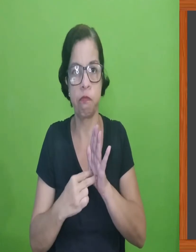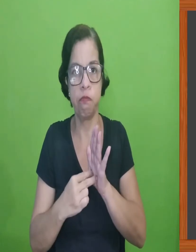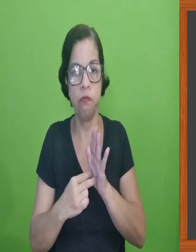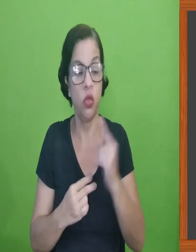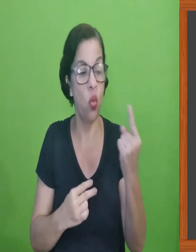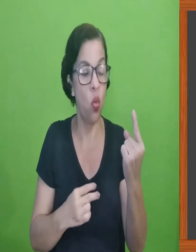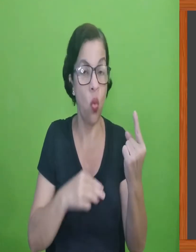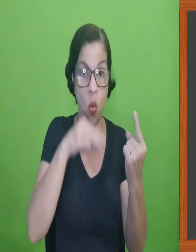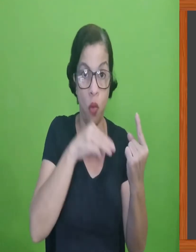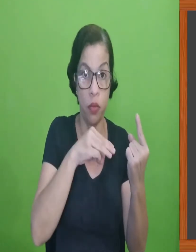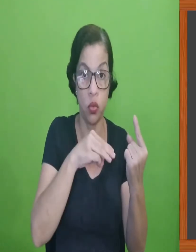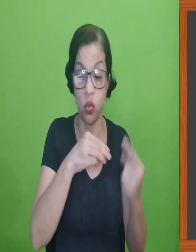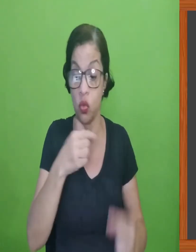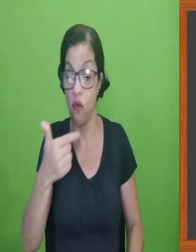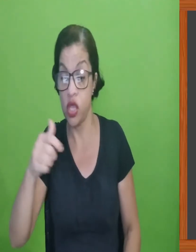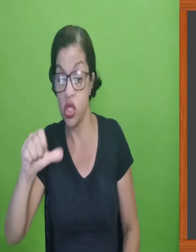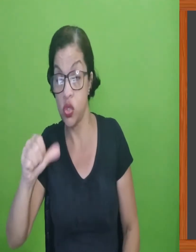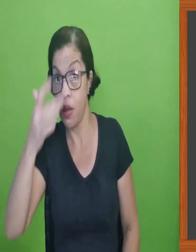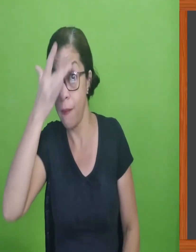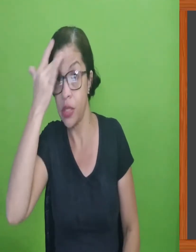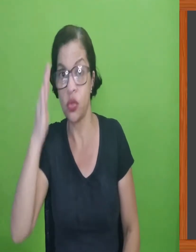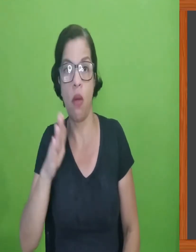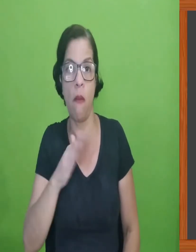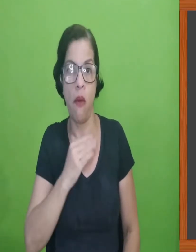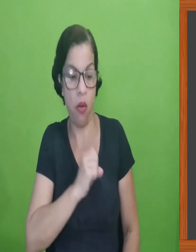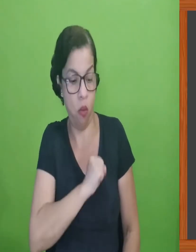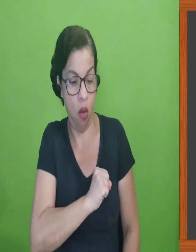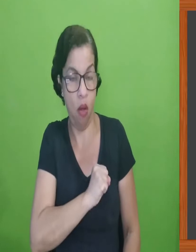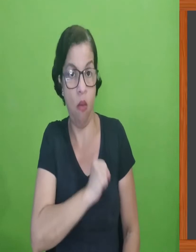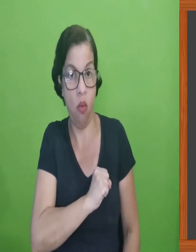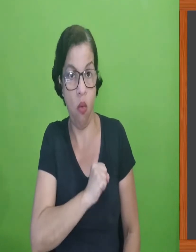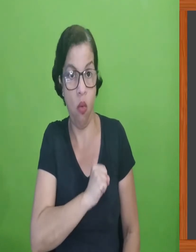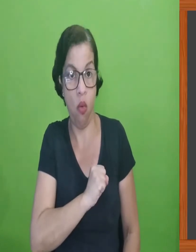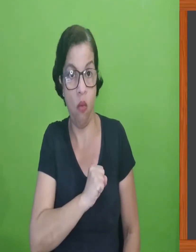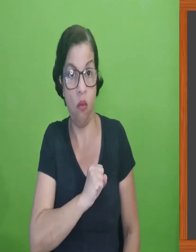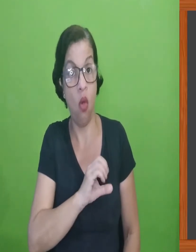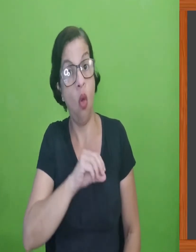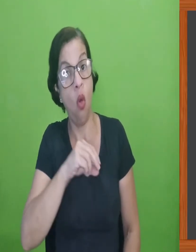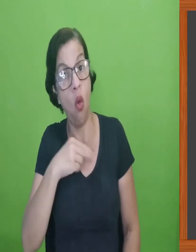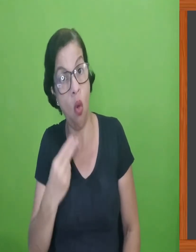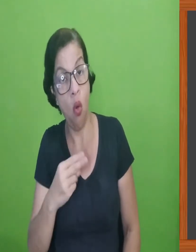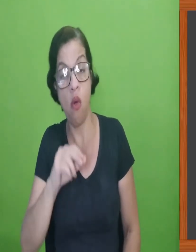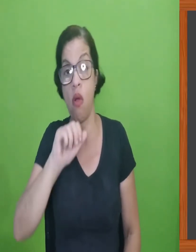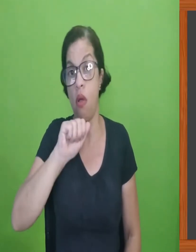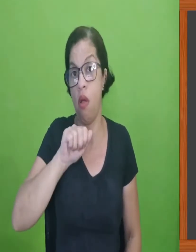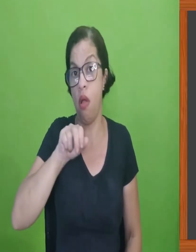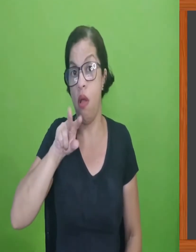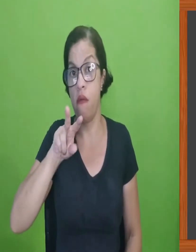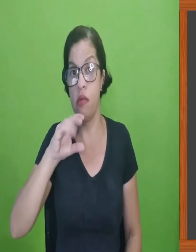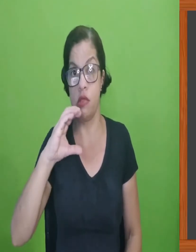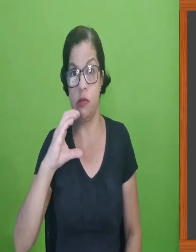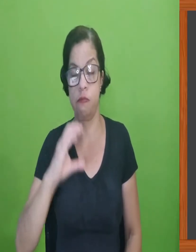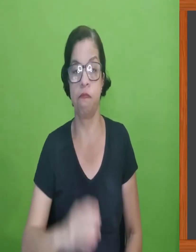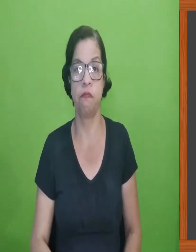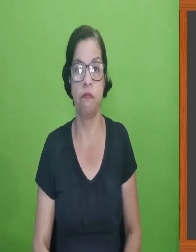a cada minuto, 29 pessoas perderam a vida por infarto agudo do miocárdio ou por um acidente vascular